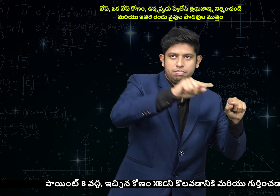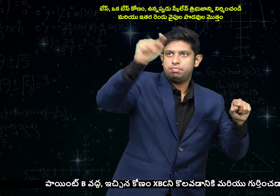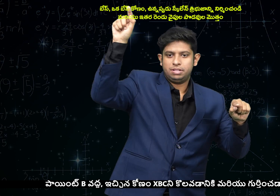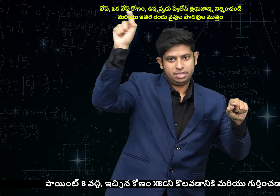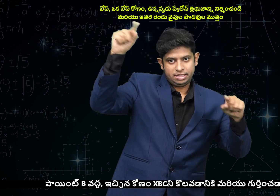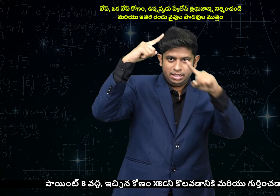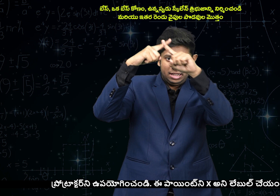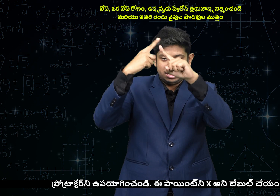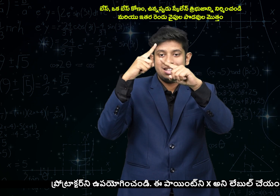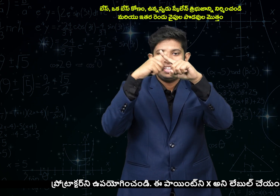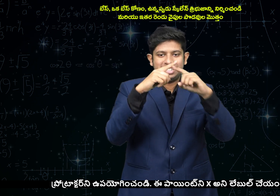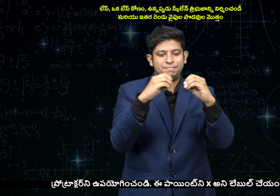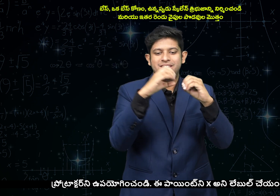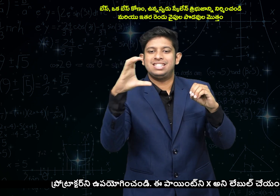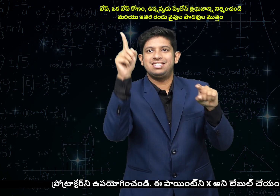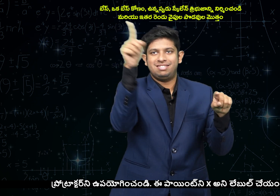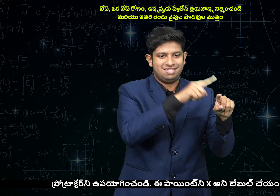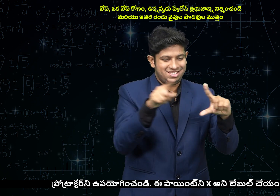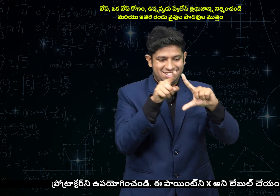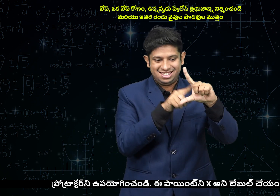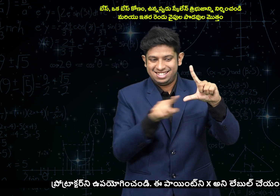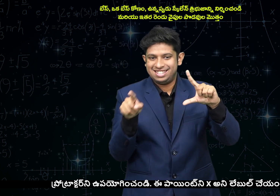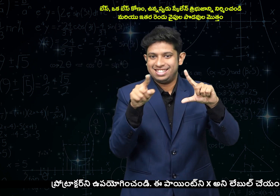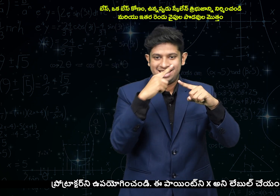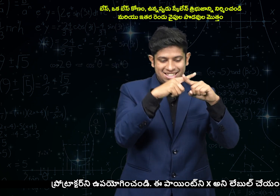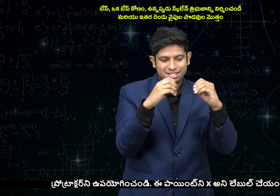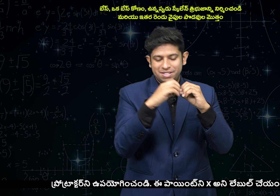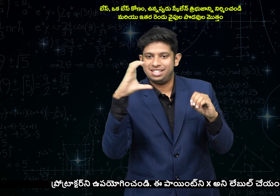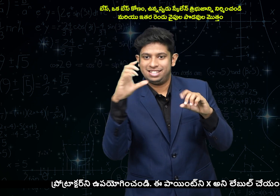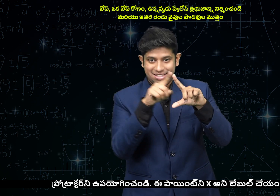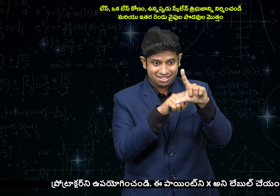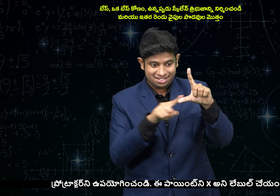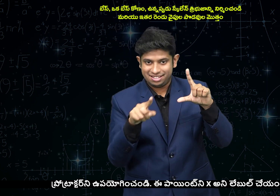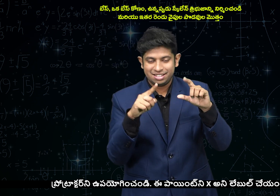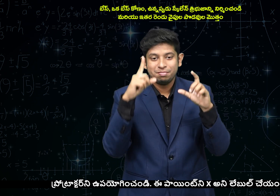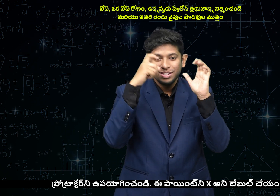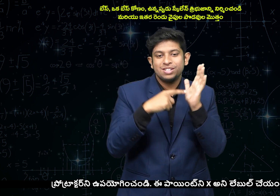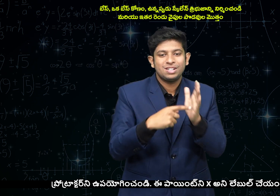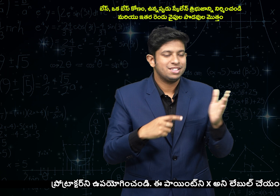గుర్తించడానికి ప్రొట్రాక్టర్ని ఉపయోగించండి. ఈ పాయింట్ని X అని లేబుల్